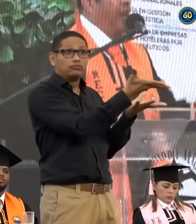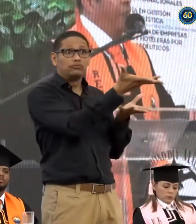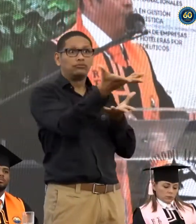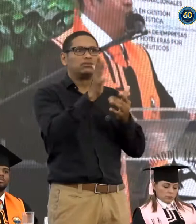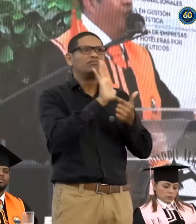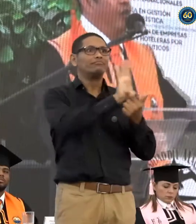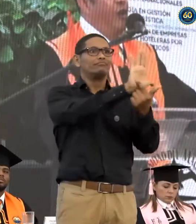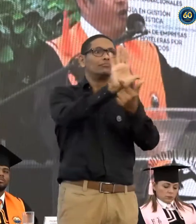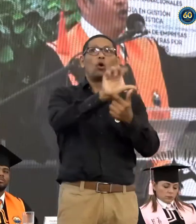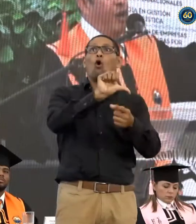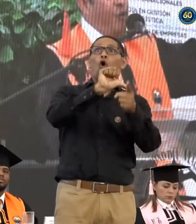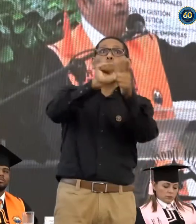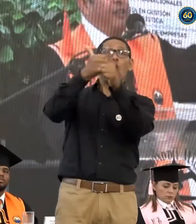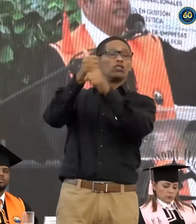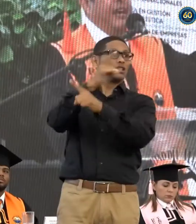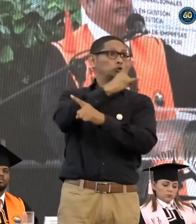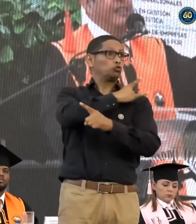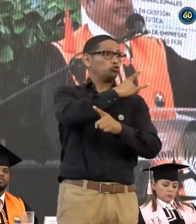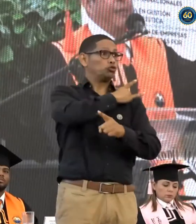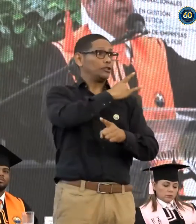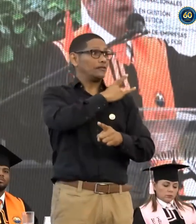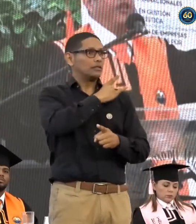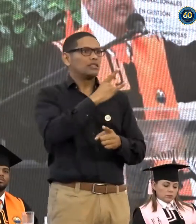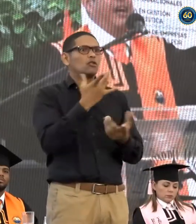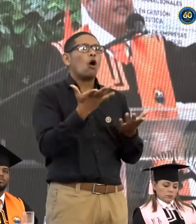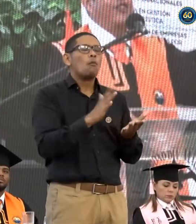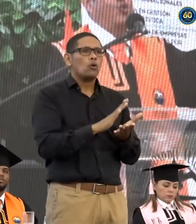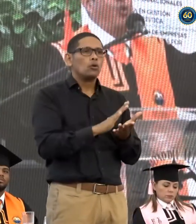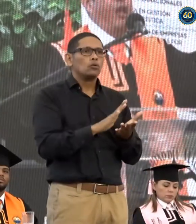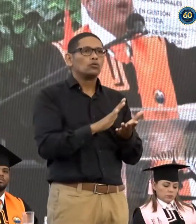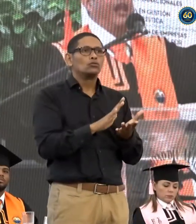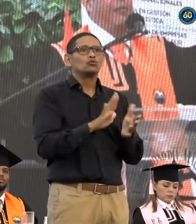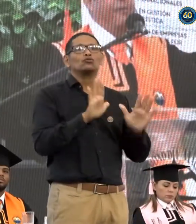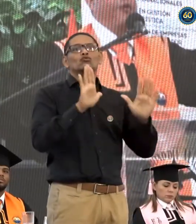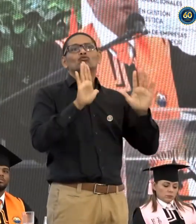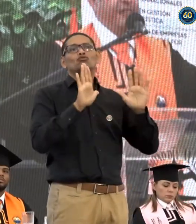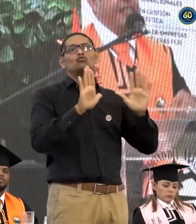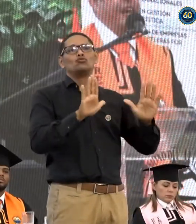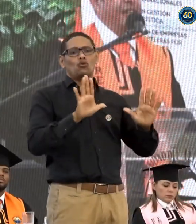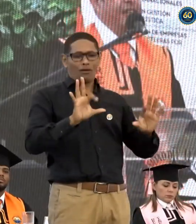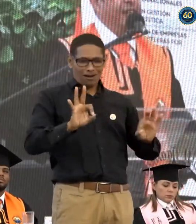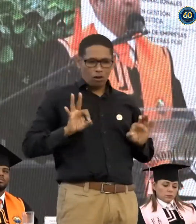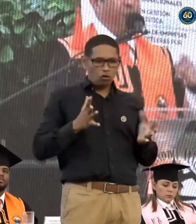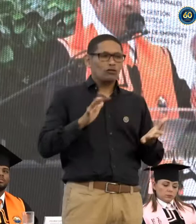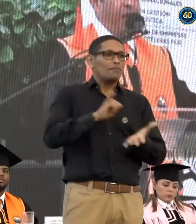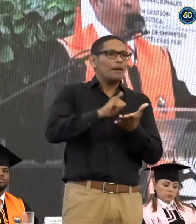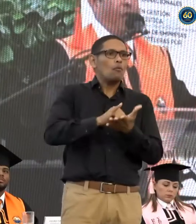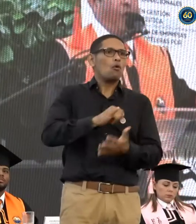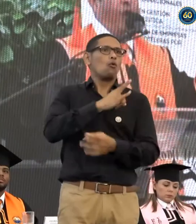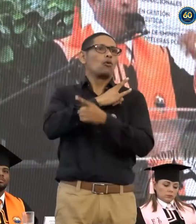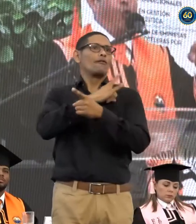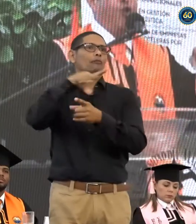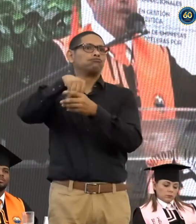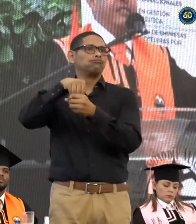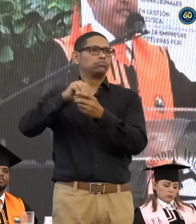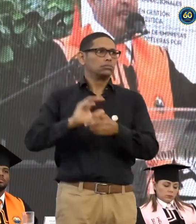otras universidades de Santa Marta ahora están haciendo sus grados en la misma universidad Porque descubrieron el orgullo que se siente tener una universidad